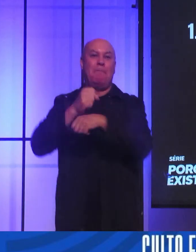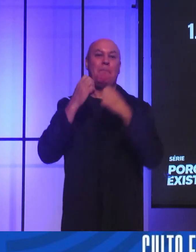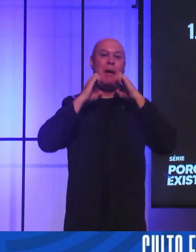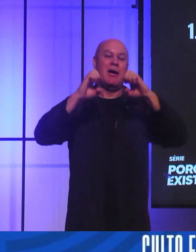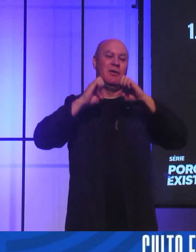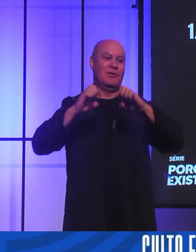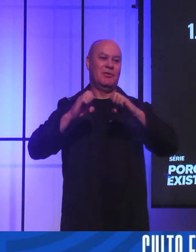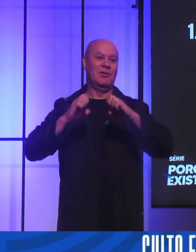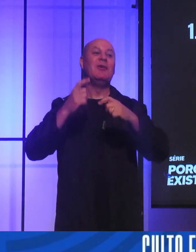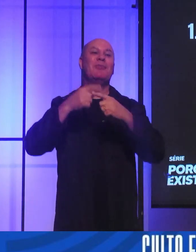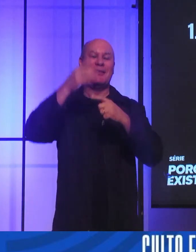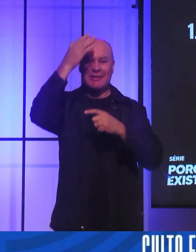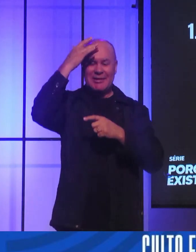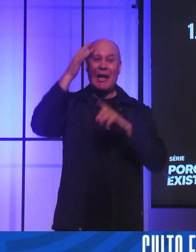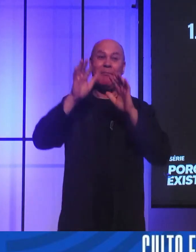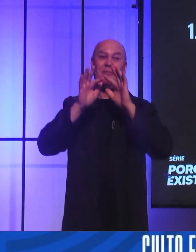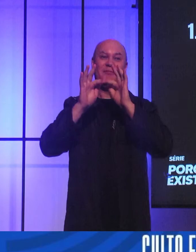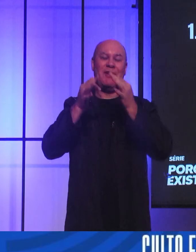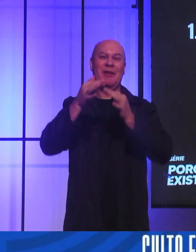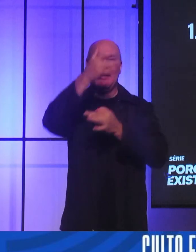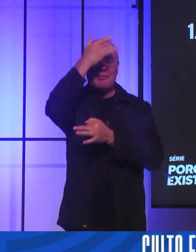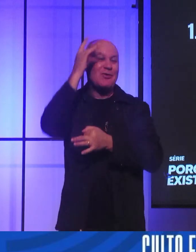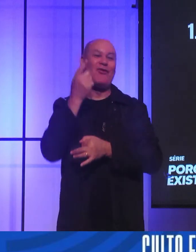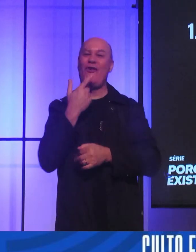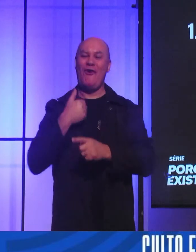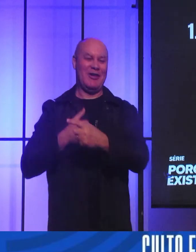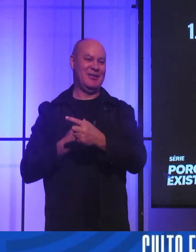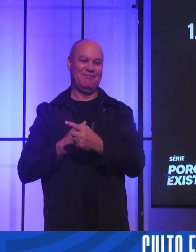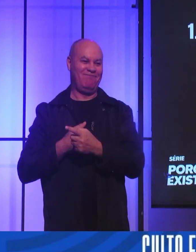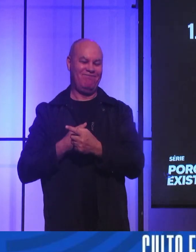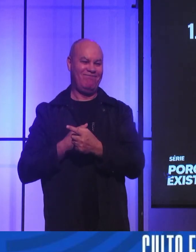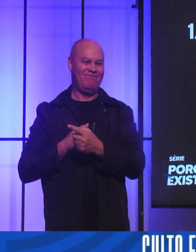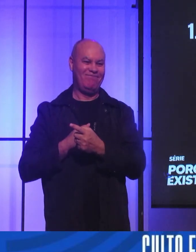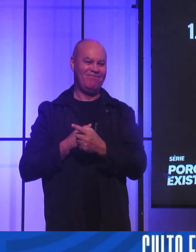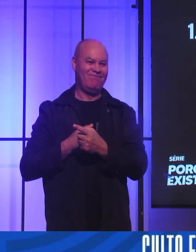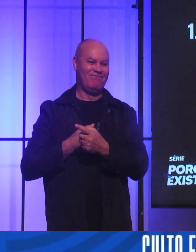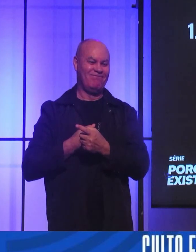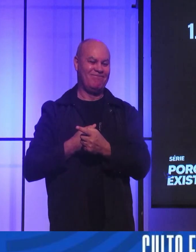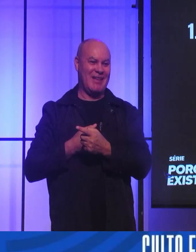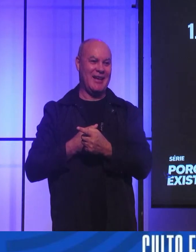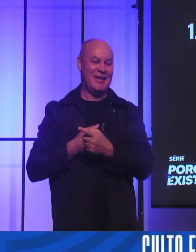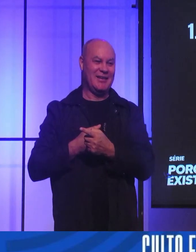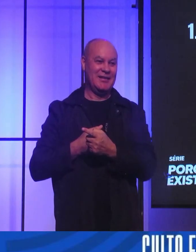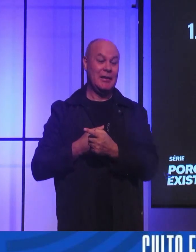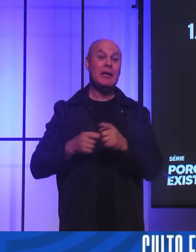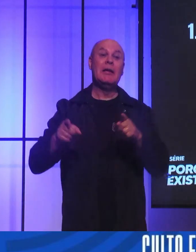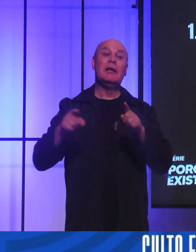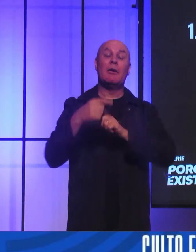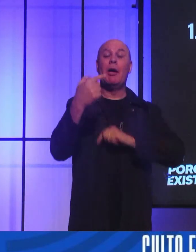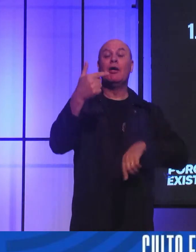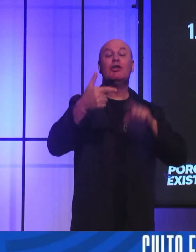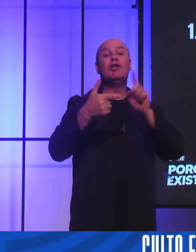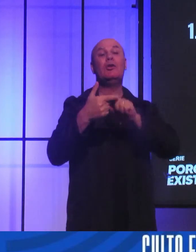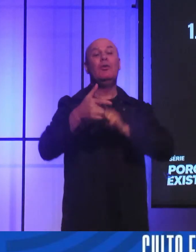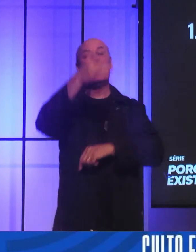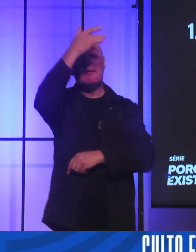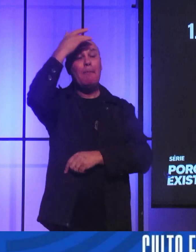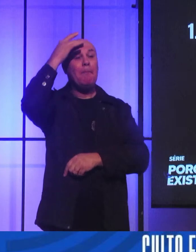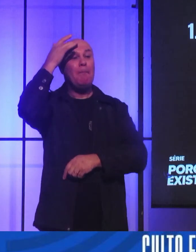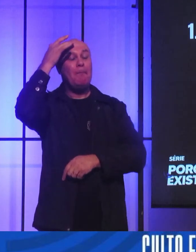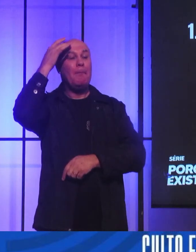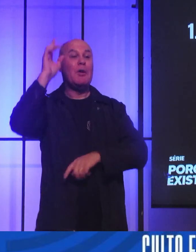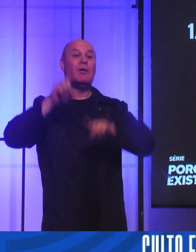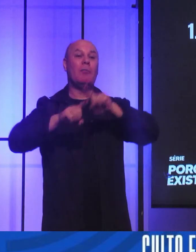Outra razão é porque muitas vezes a gente acha que eu não sei, eu não tenho conhecimento suficiente, se fizerem uma pergunta